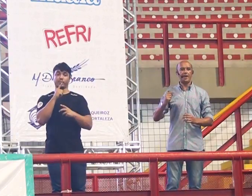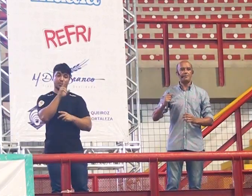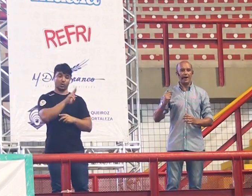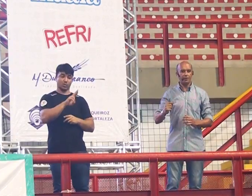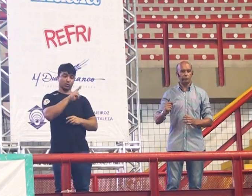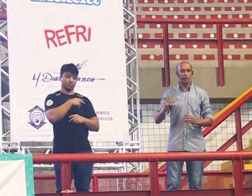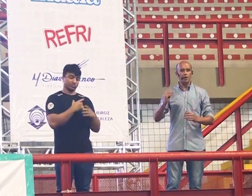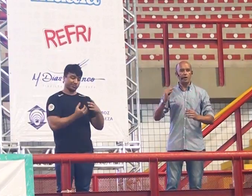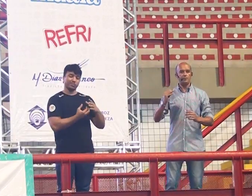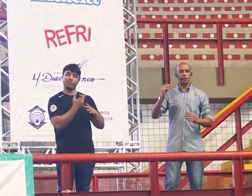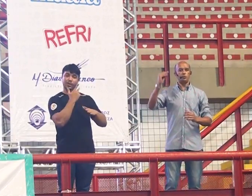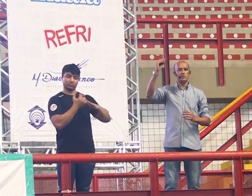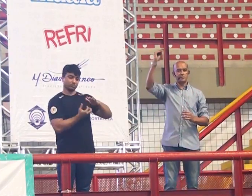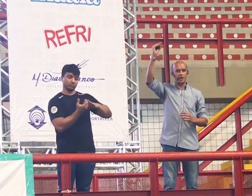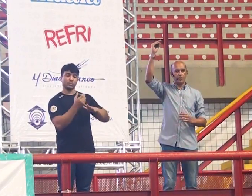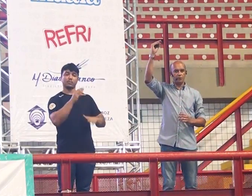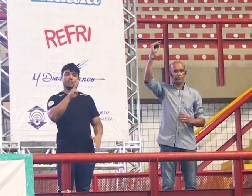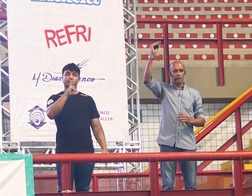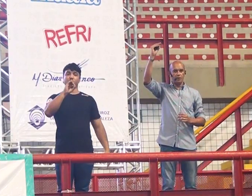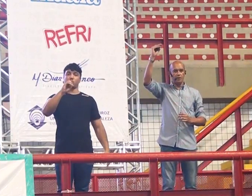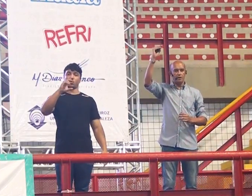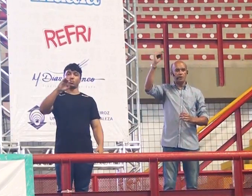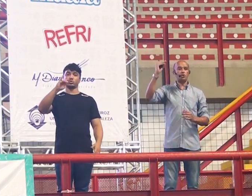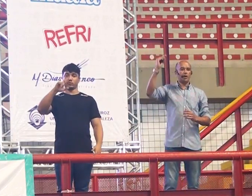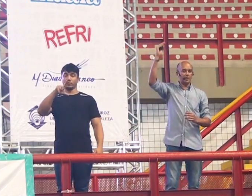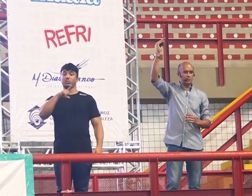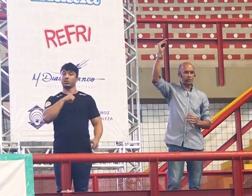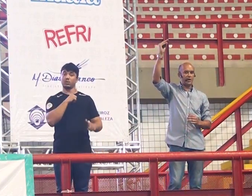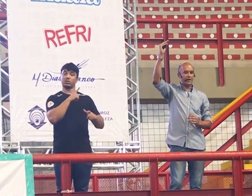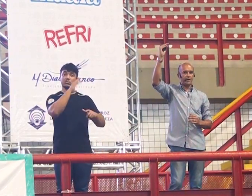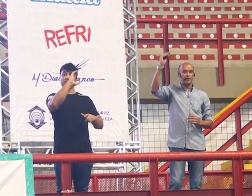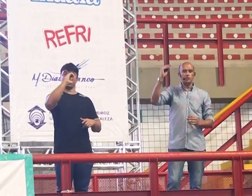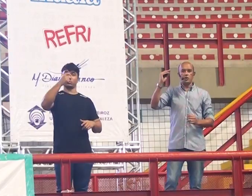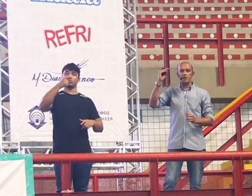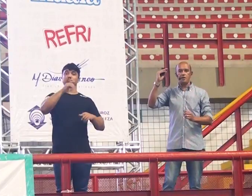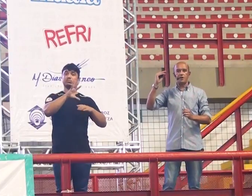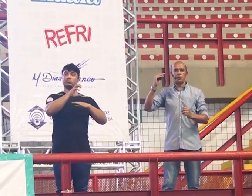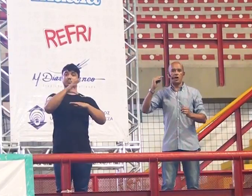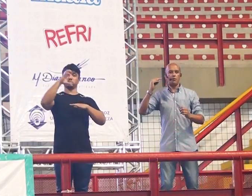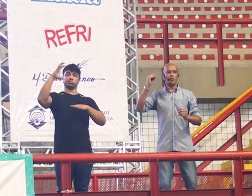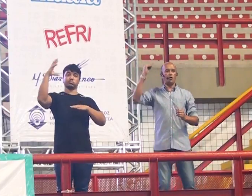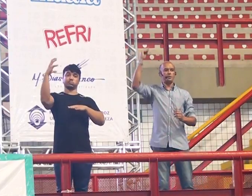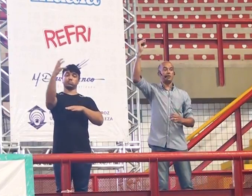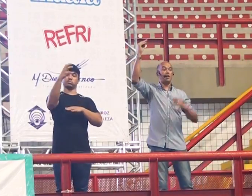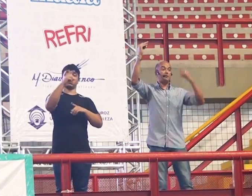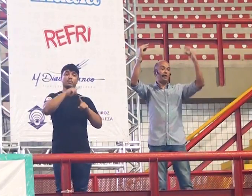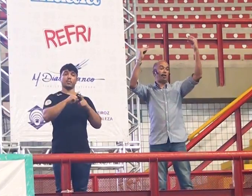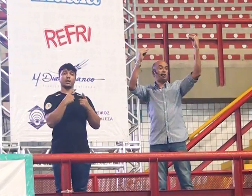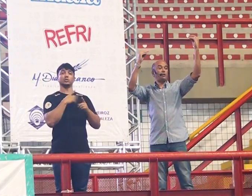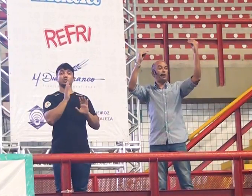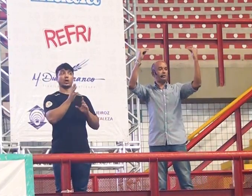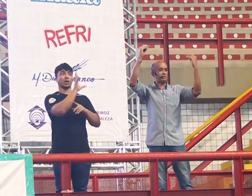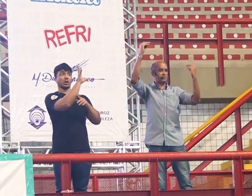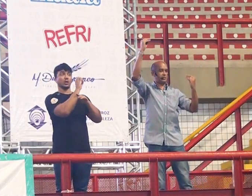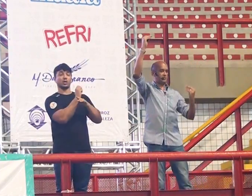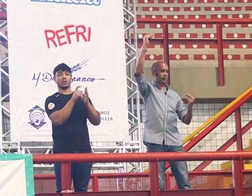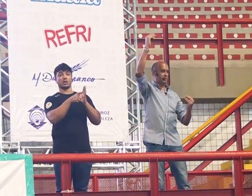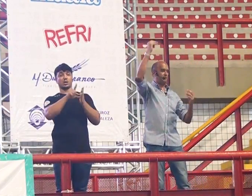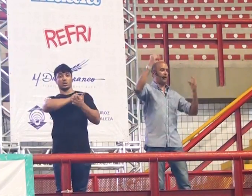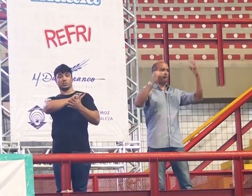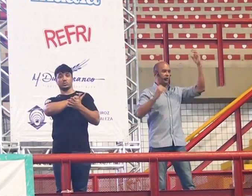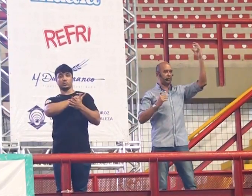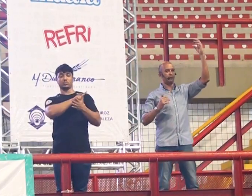é queimado, ele produz gás carbônico e joga na atmosfera. Só que ele vai jogar uma coisa que ele havia retirado